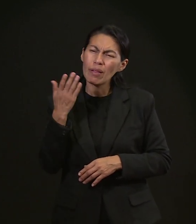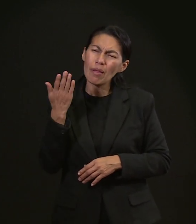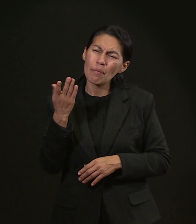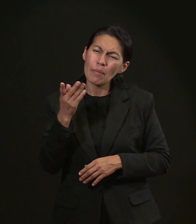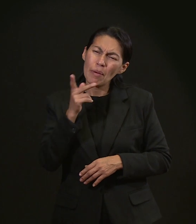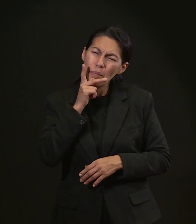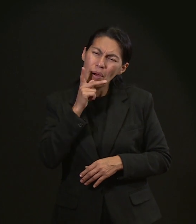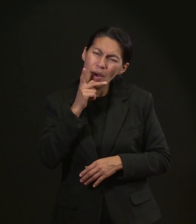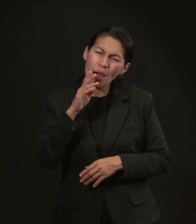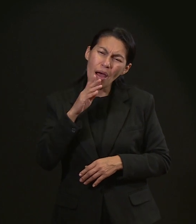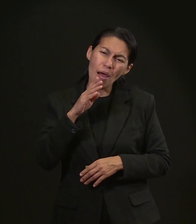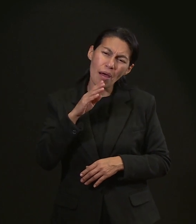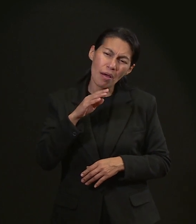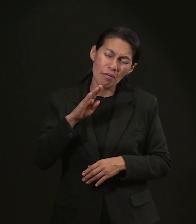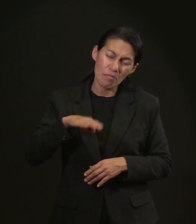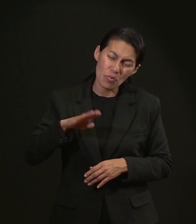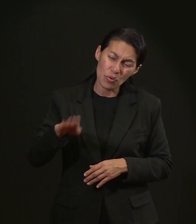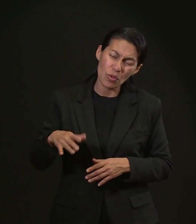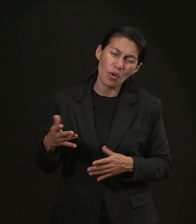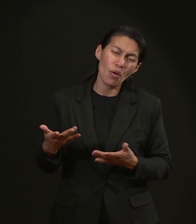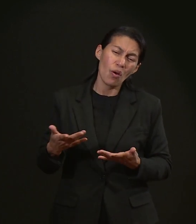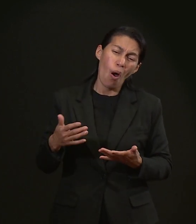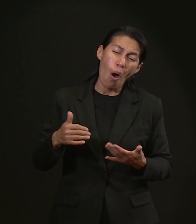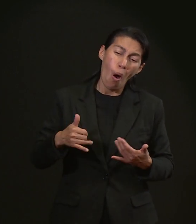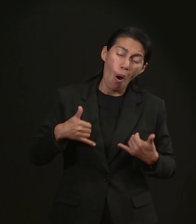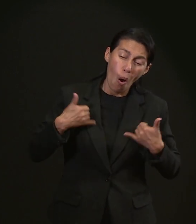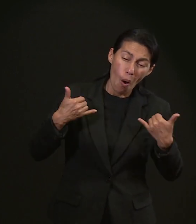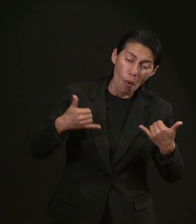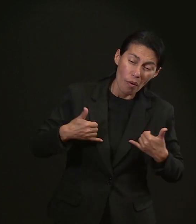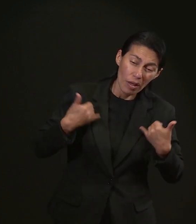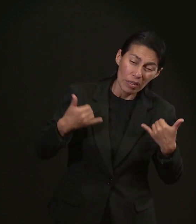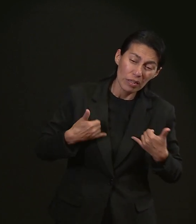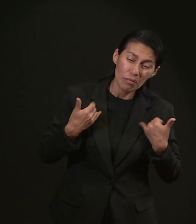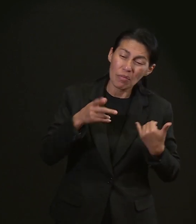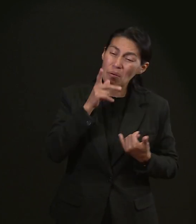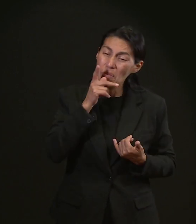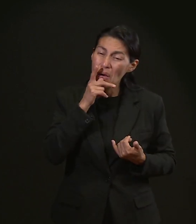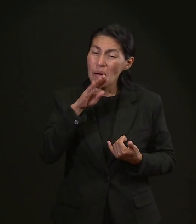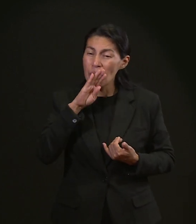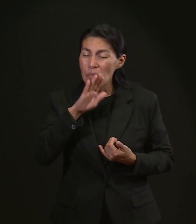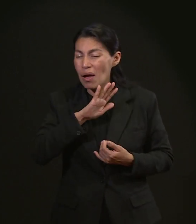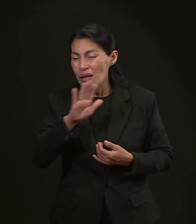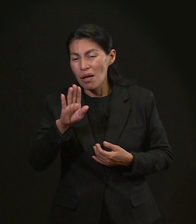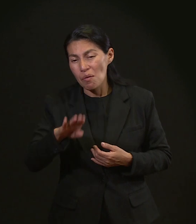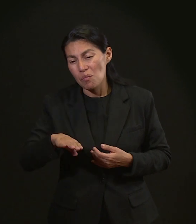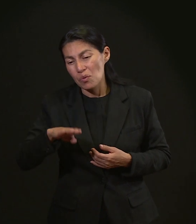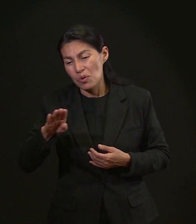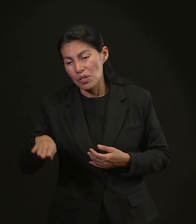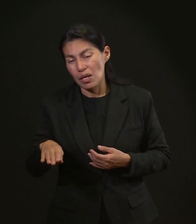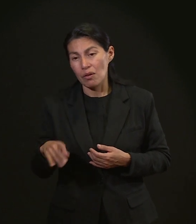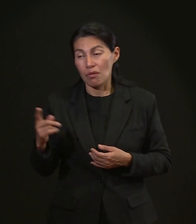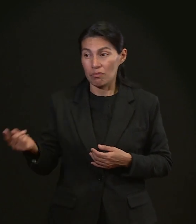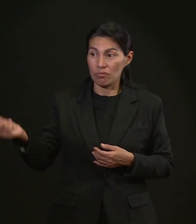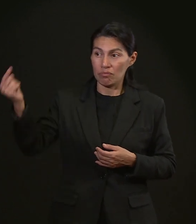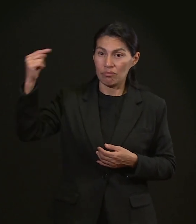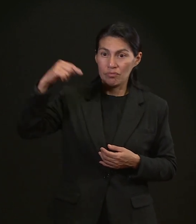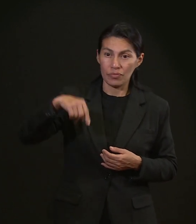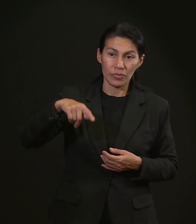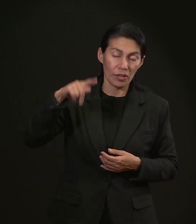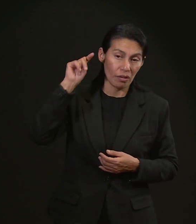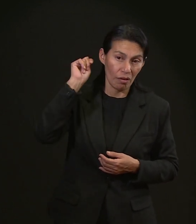pasado perdieron a su padre solamente son adolescentes que ya están sin sus padres ellos viven en tabasco